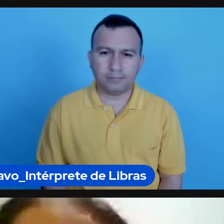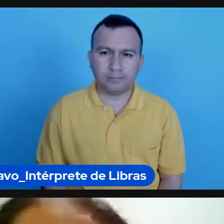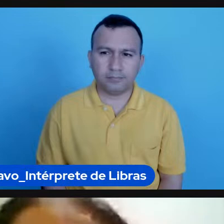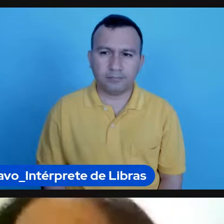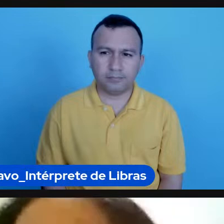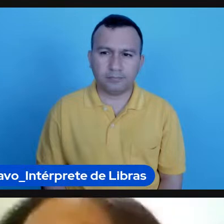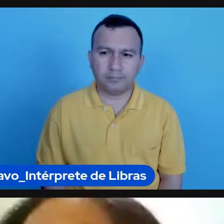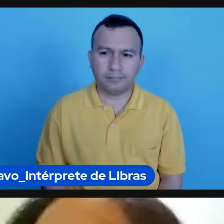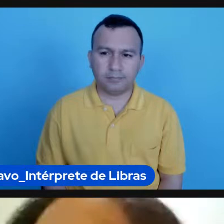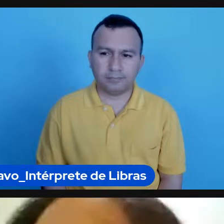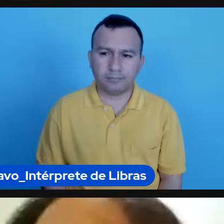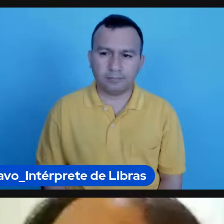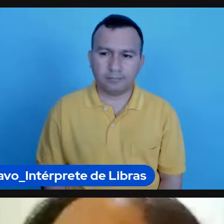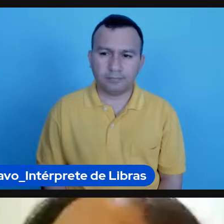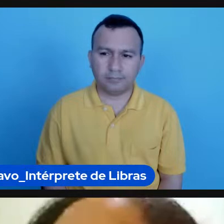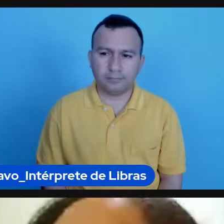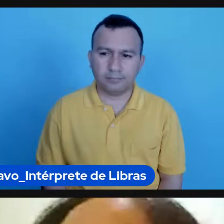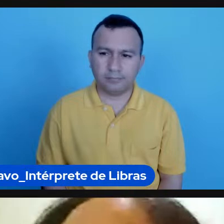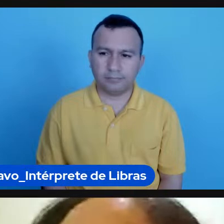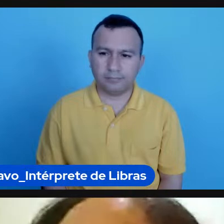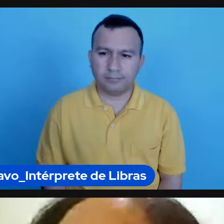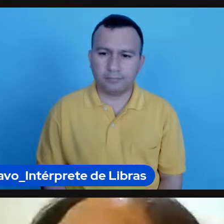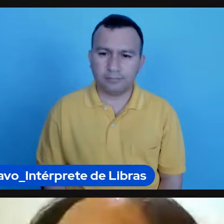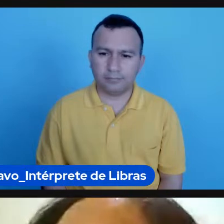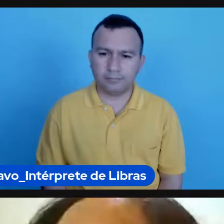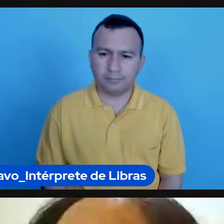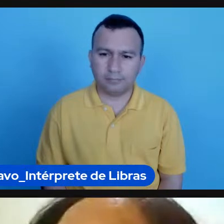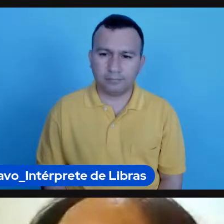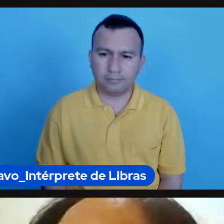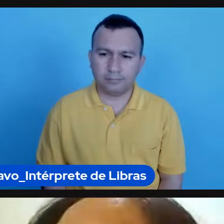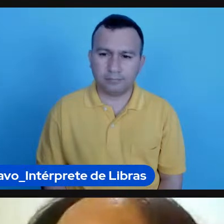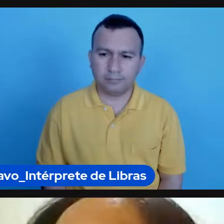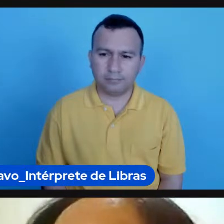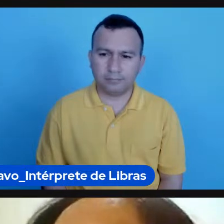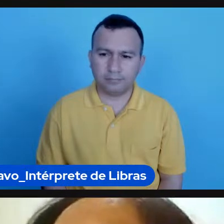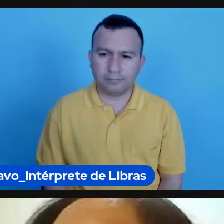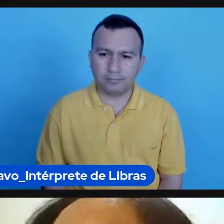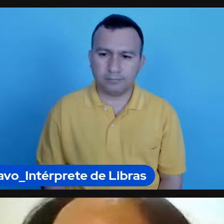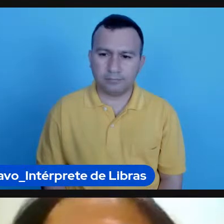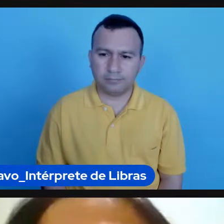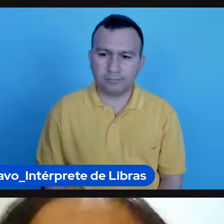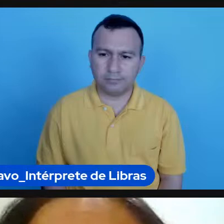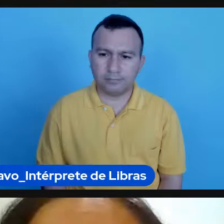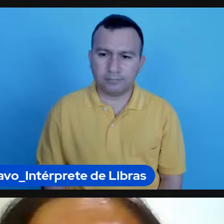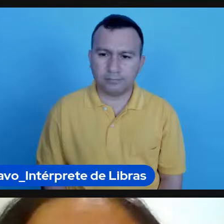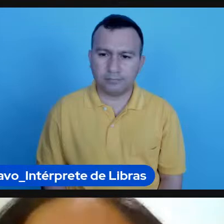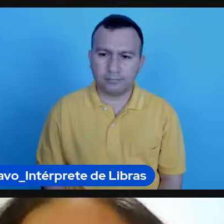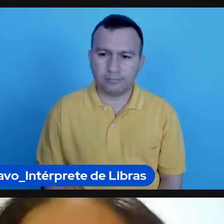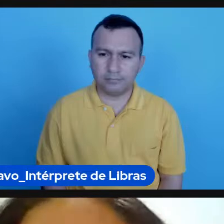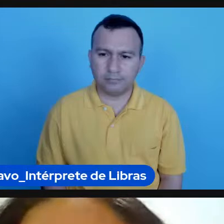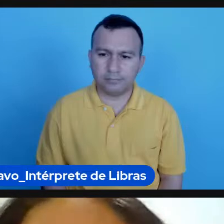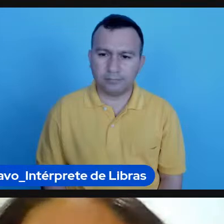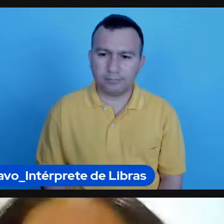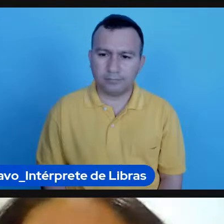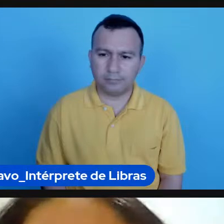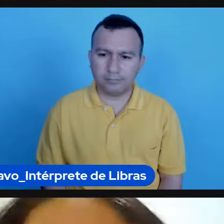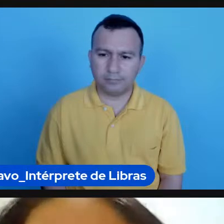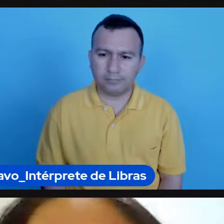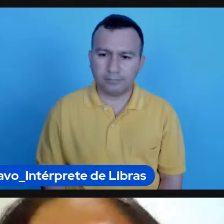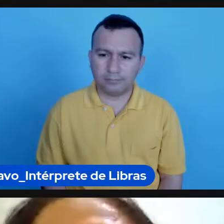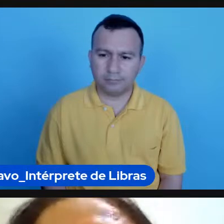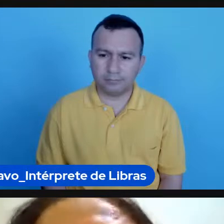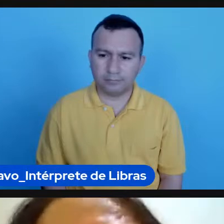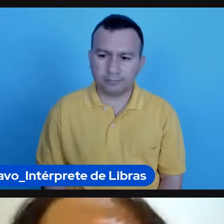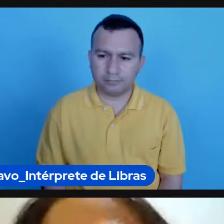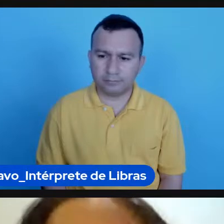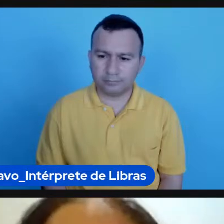Daniela, que é assim, precisamos aprender a lidar como se fossem iguais.